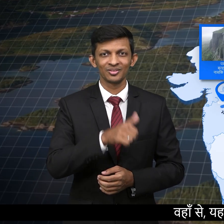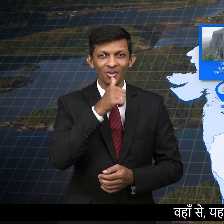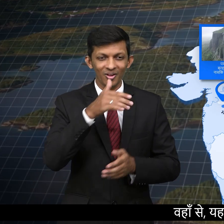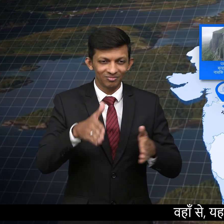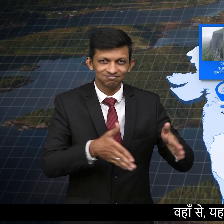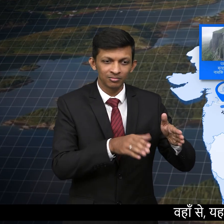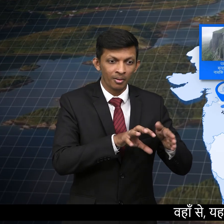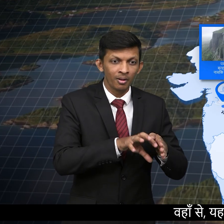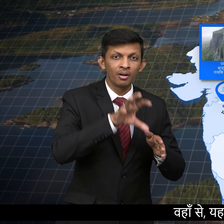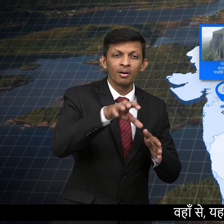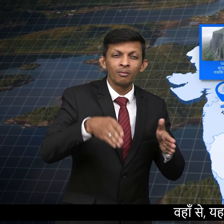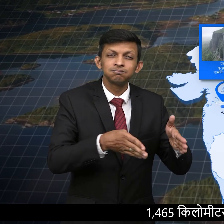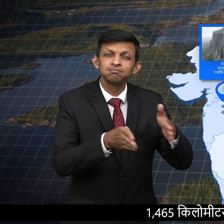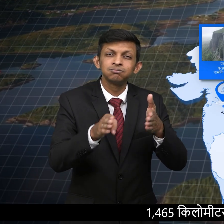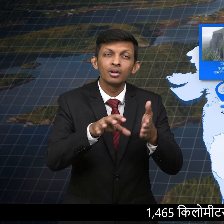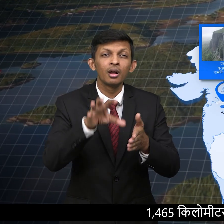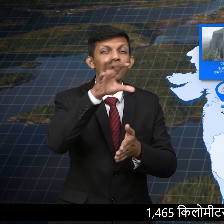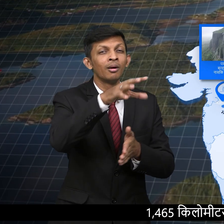वहां से यह राज्यों में बहती है।